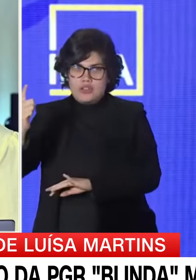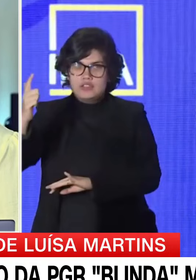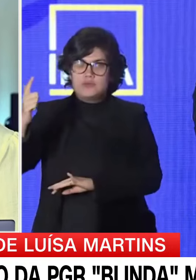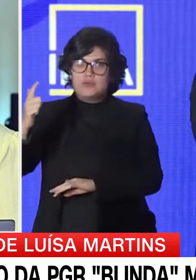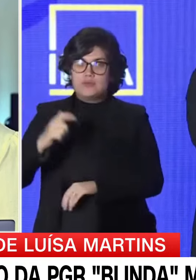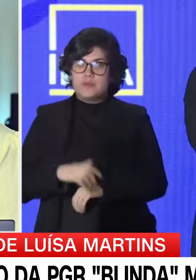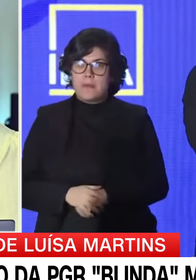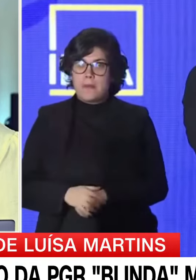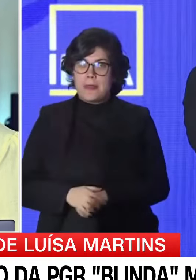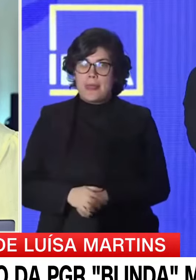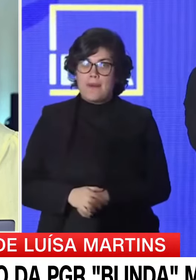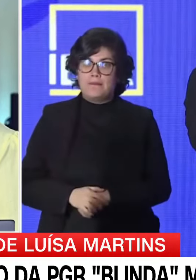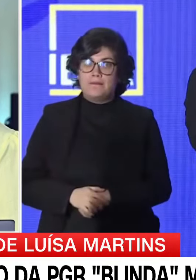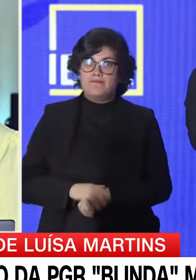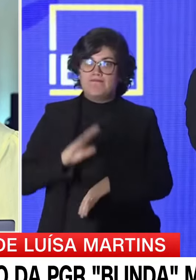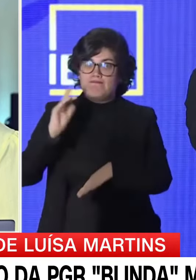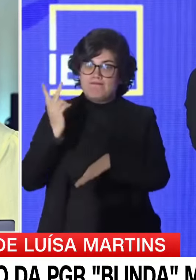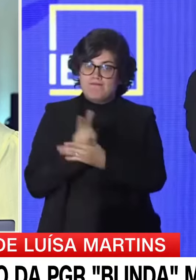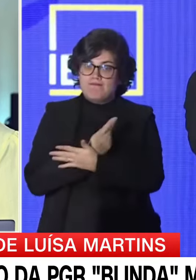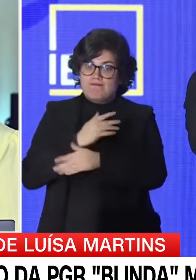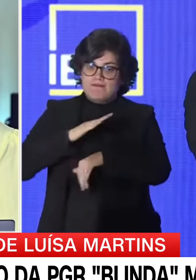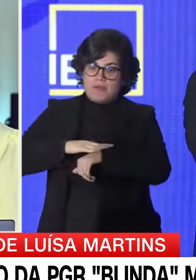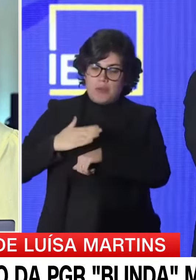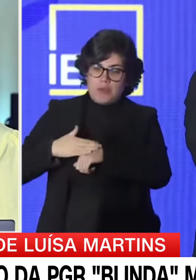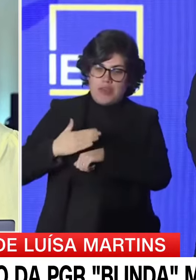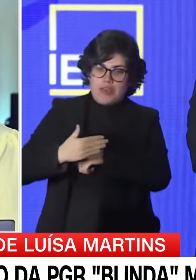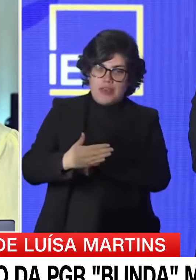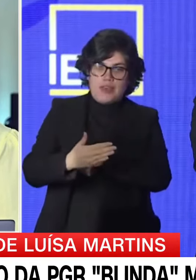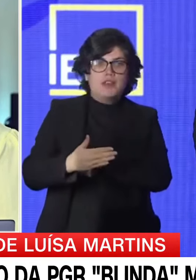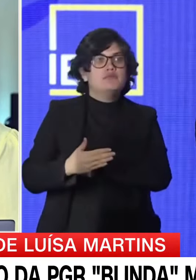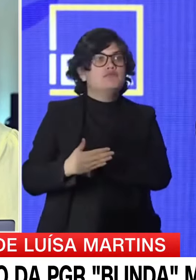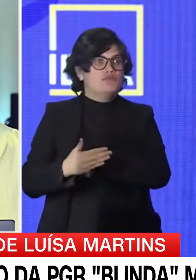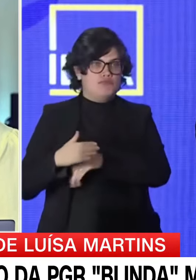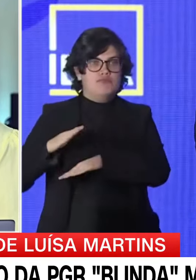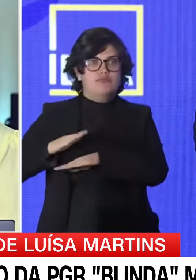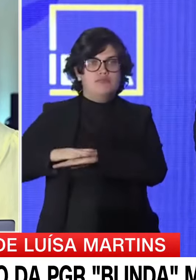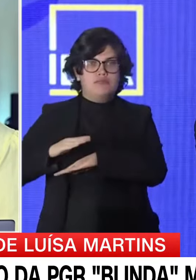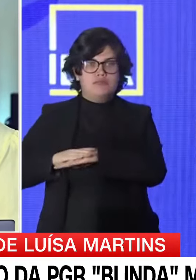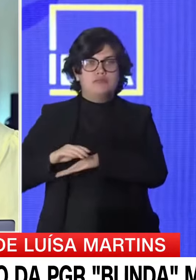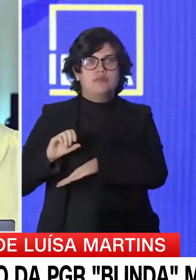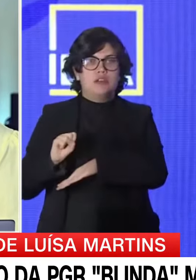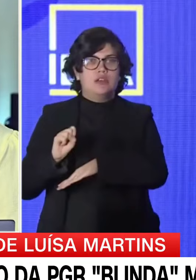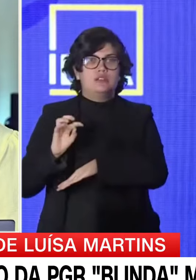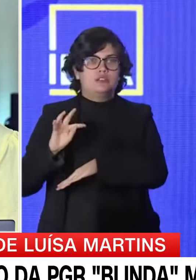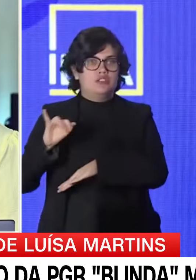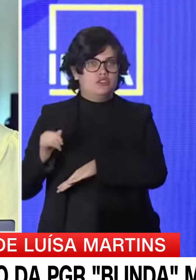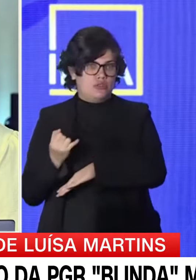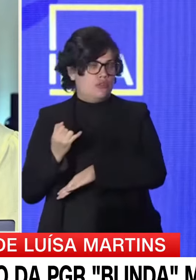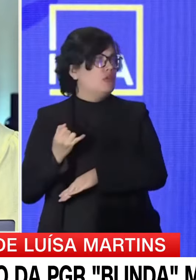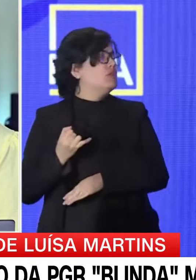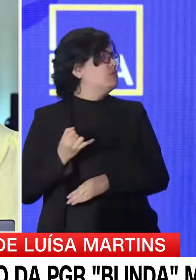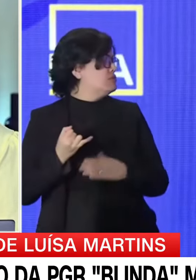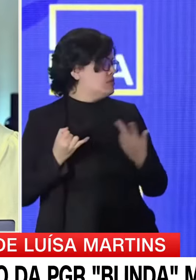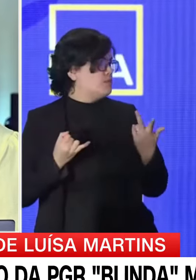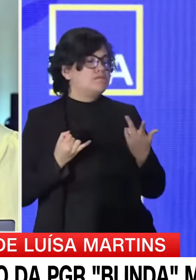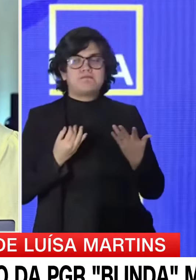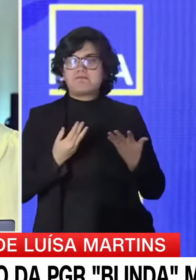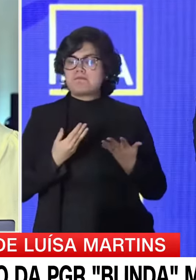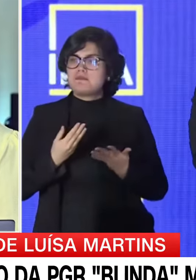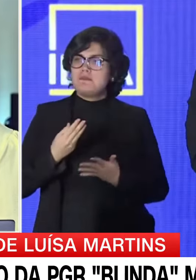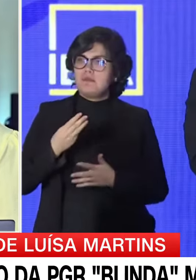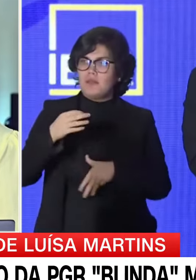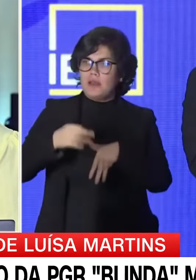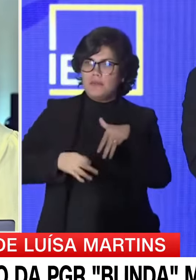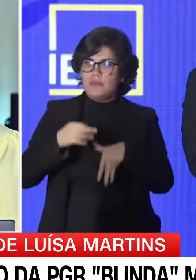atue como presidente do Tribunal Superior Eleitoral e como Ministro do Supremo né Há essa previsão de que essas duas esses dois